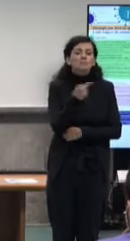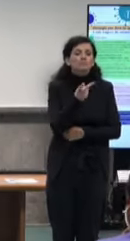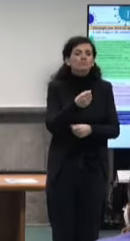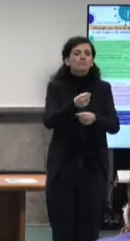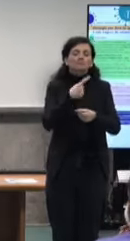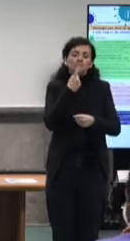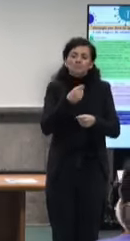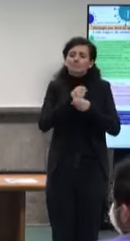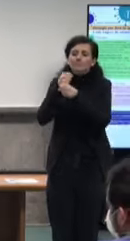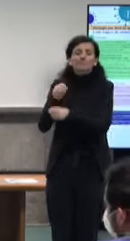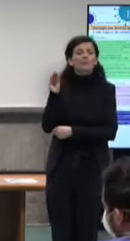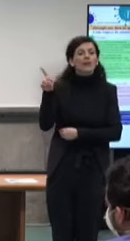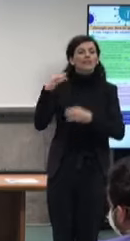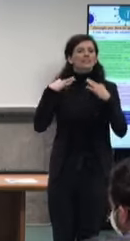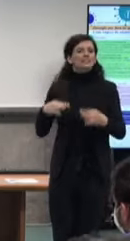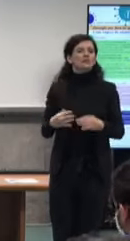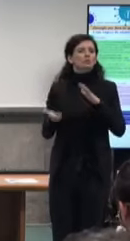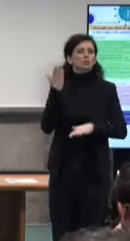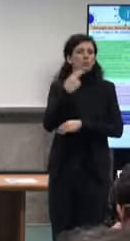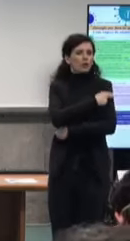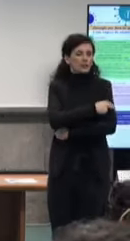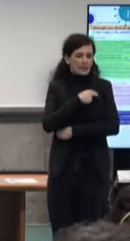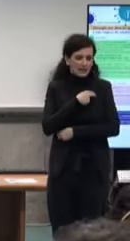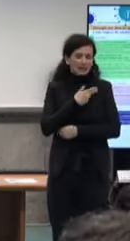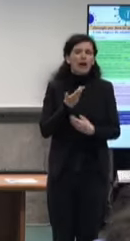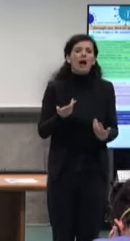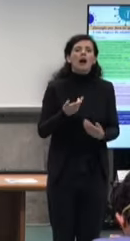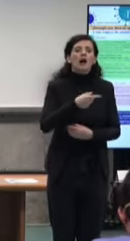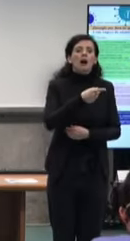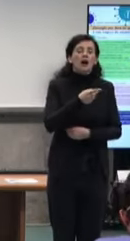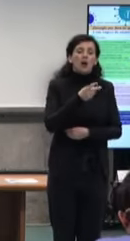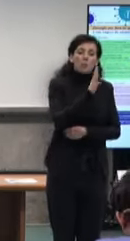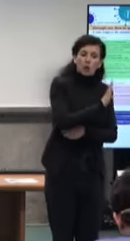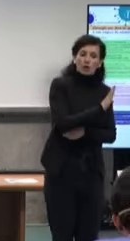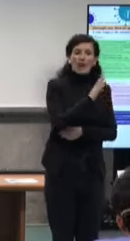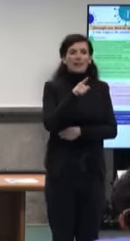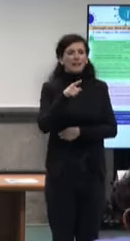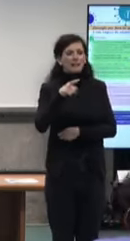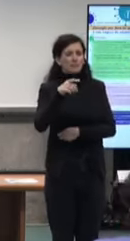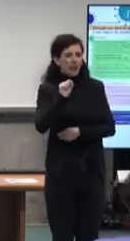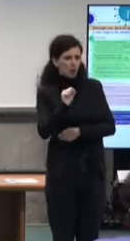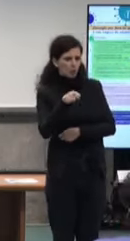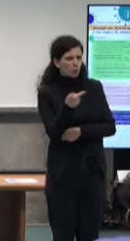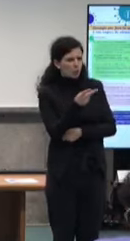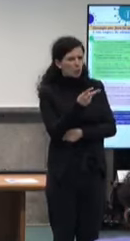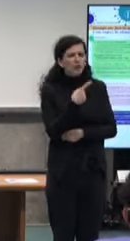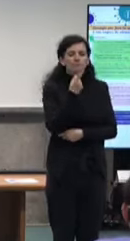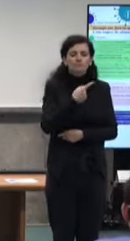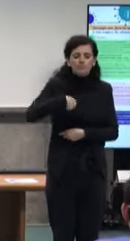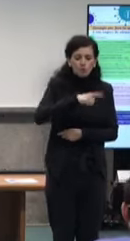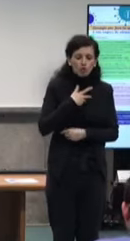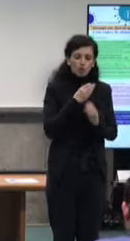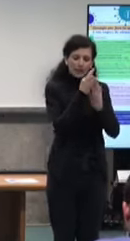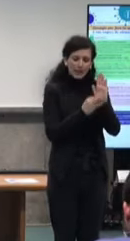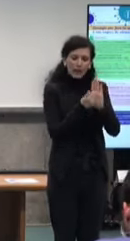nel senso dicendo noi abbiamo e ribadisco esclusioni ente le statistiche che arrivano dalle direzioni sanitarie delle regioni